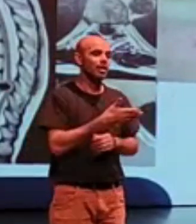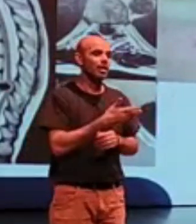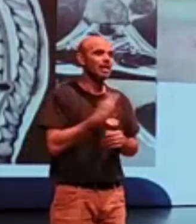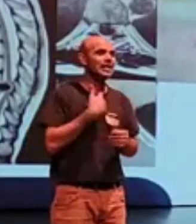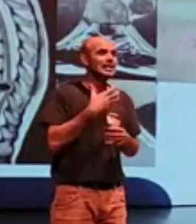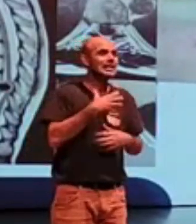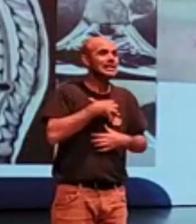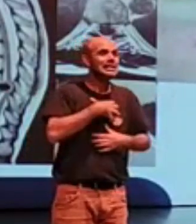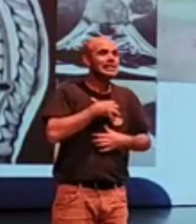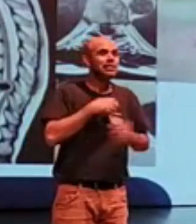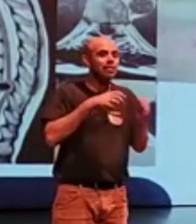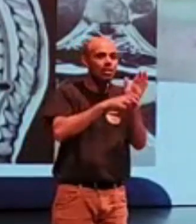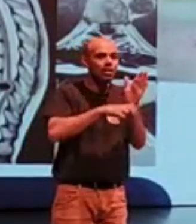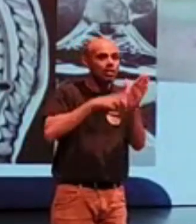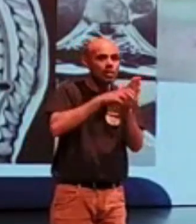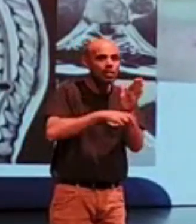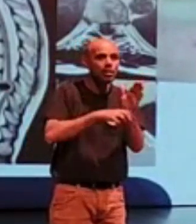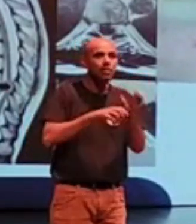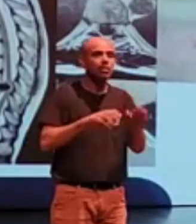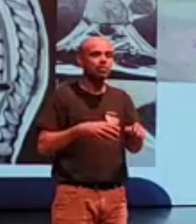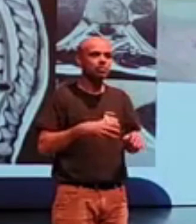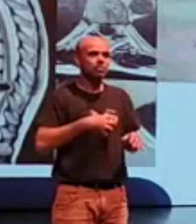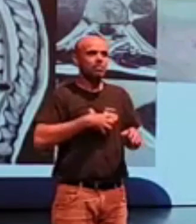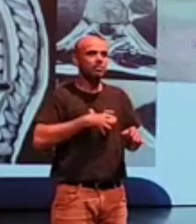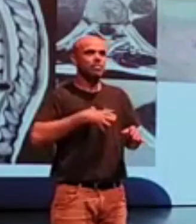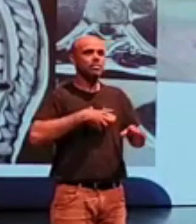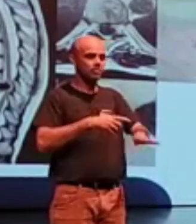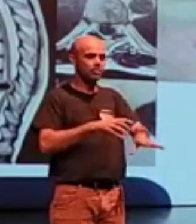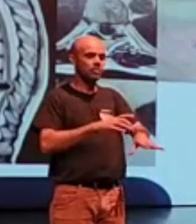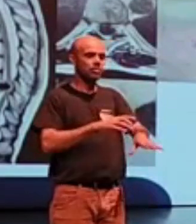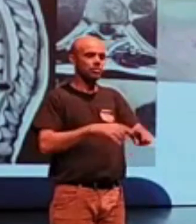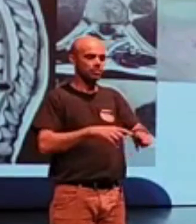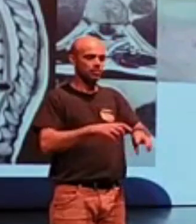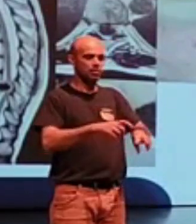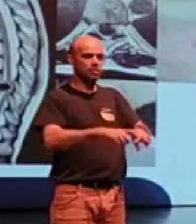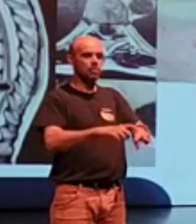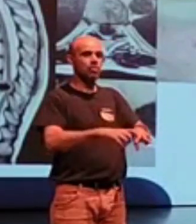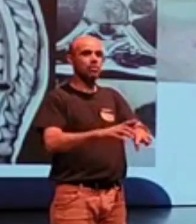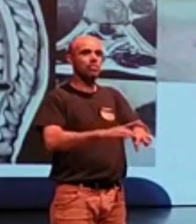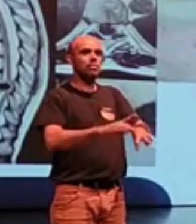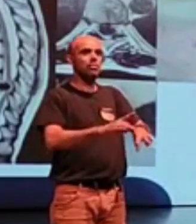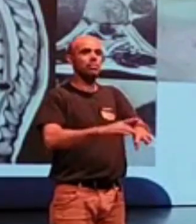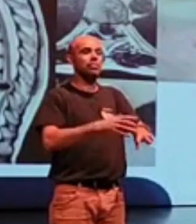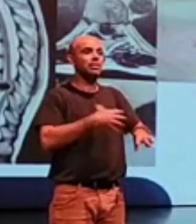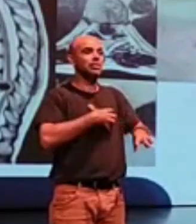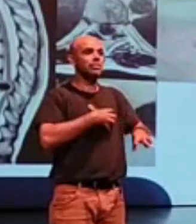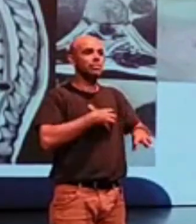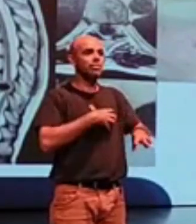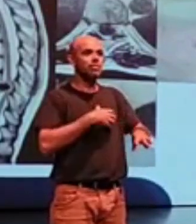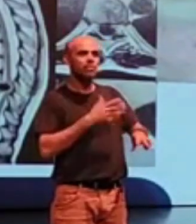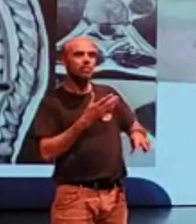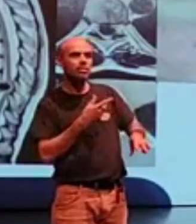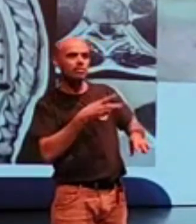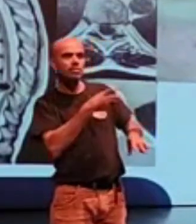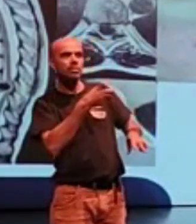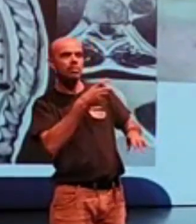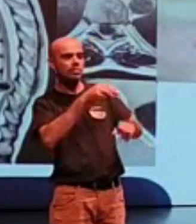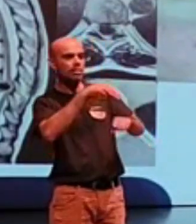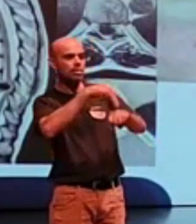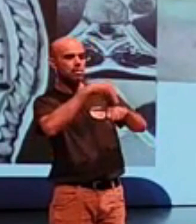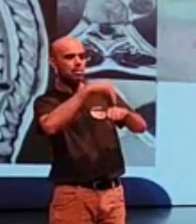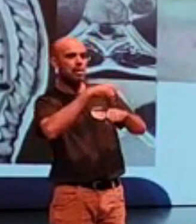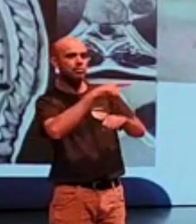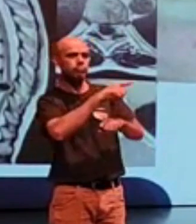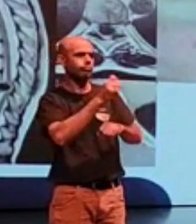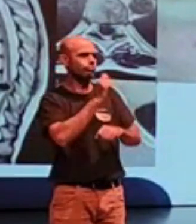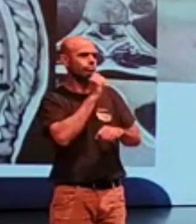estava totalmente paraplégica, de vez em quando ela sentia alguma coisa na perna. Por alguns colegas que não são membros, mais uma vez, da sociedade